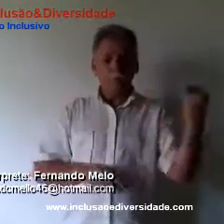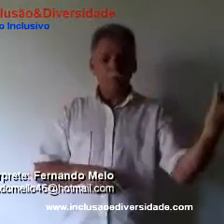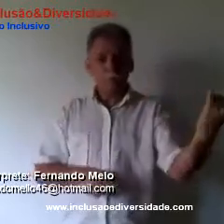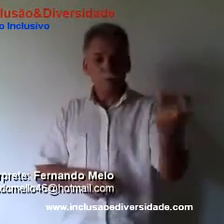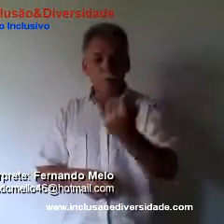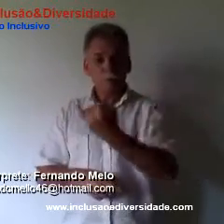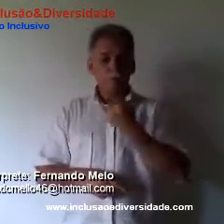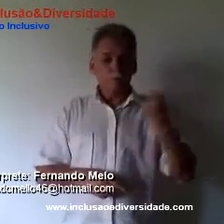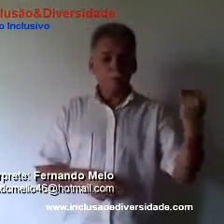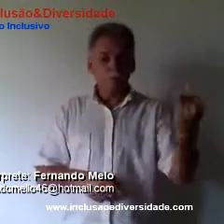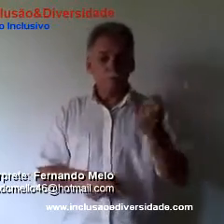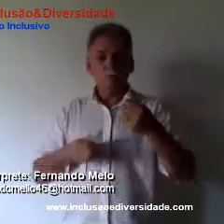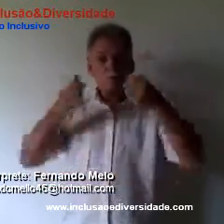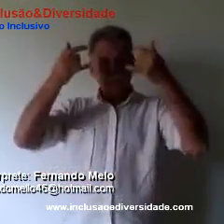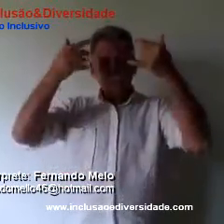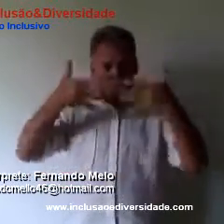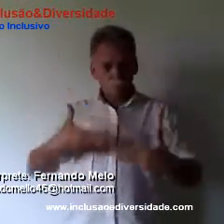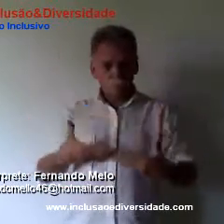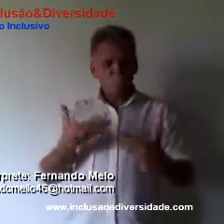são muitos os